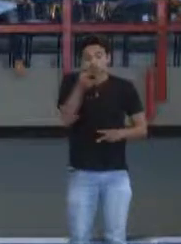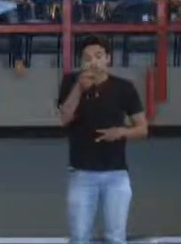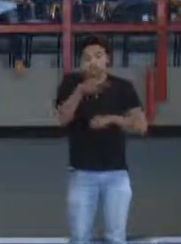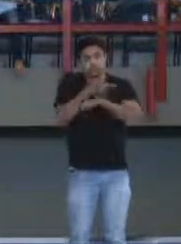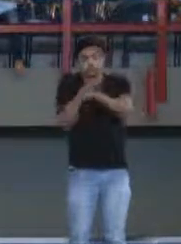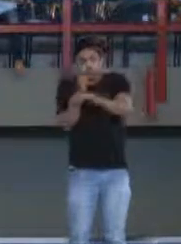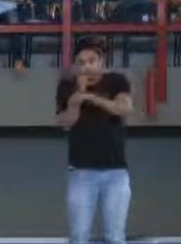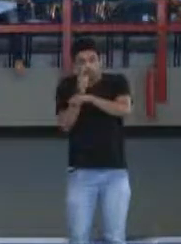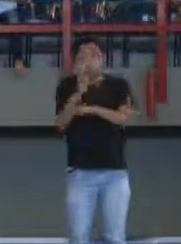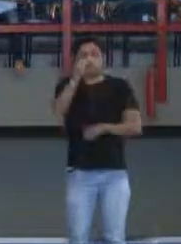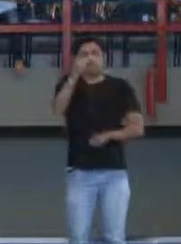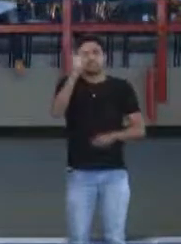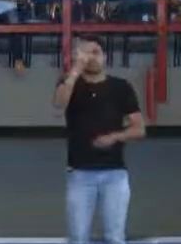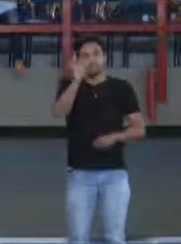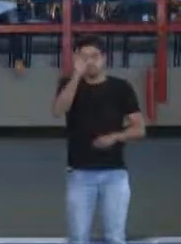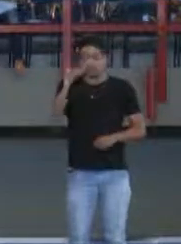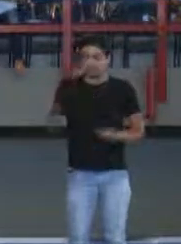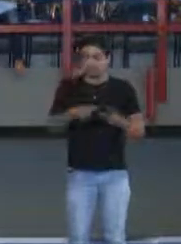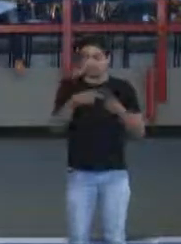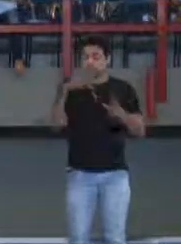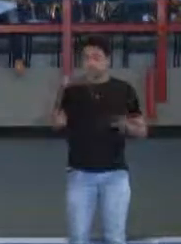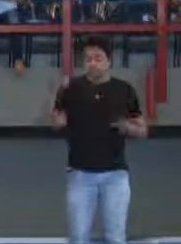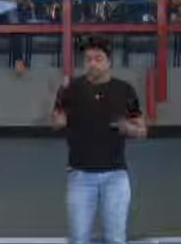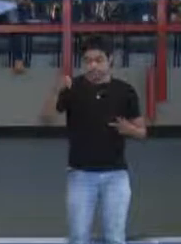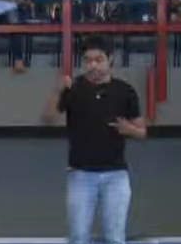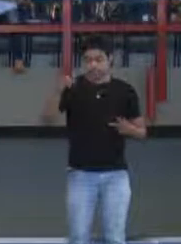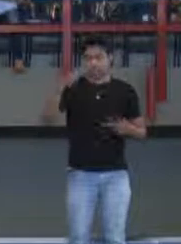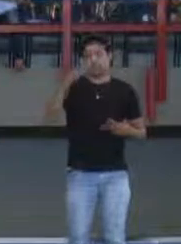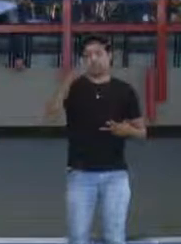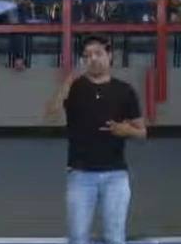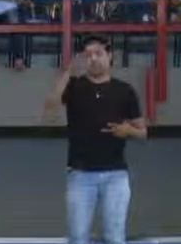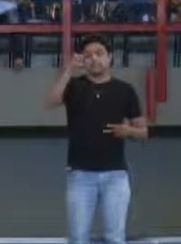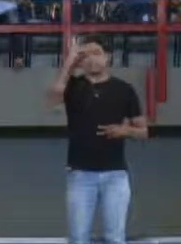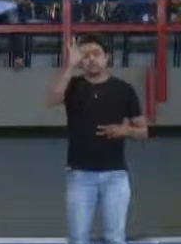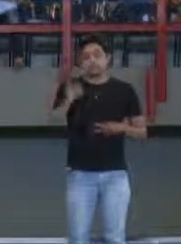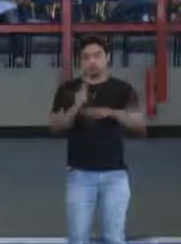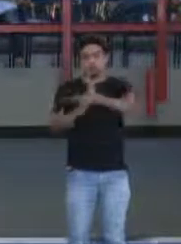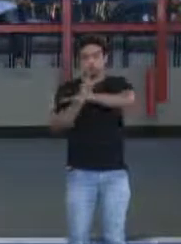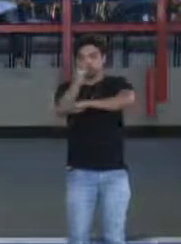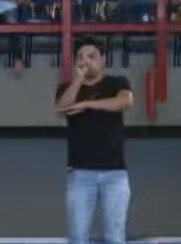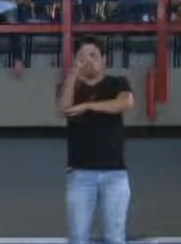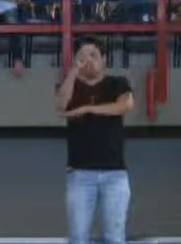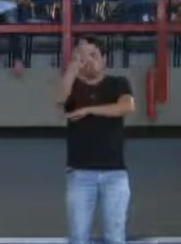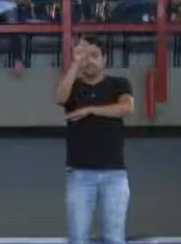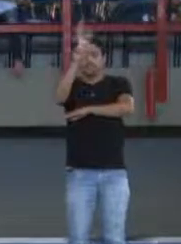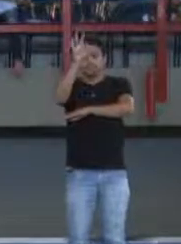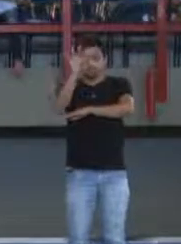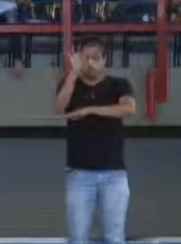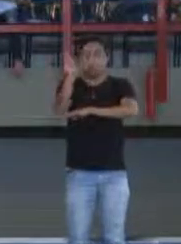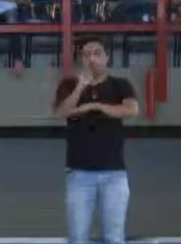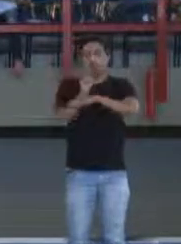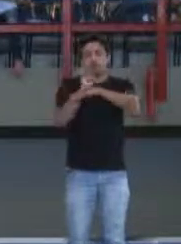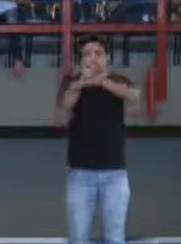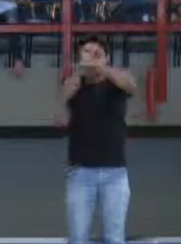hora? 5%. A 30 km por hora? 15%. Não são 15